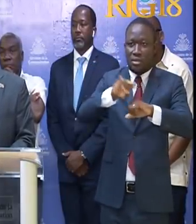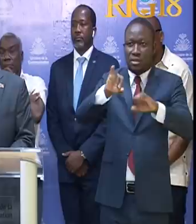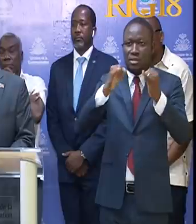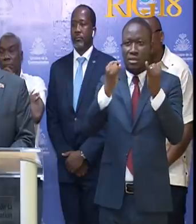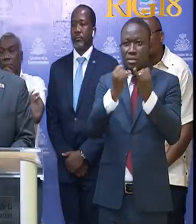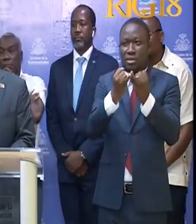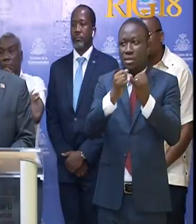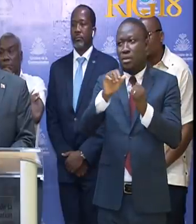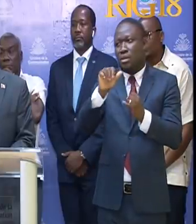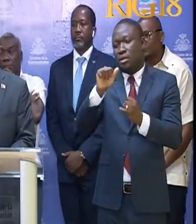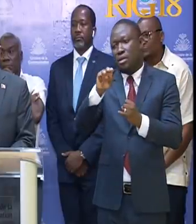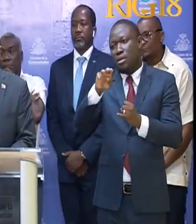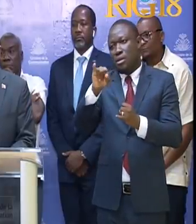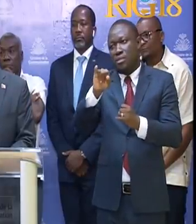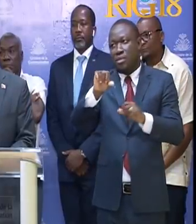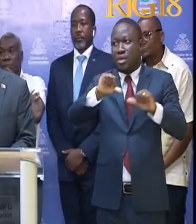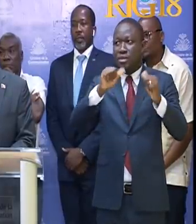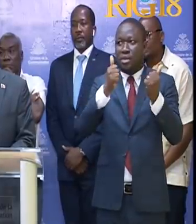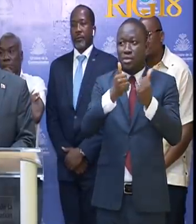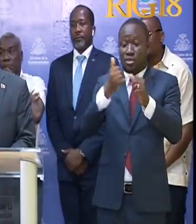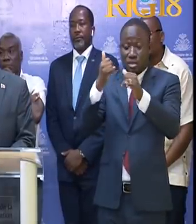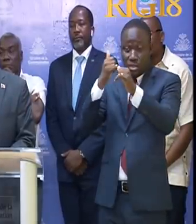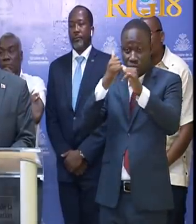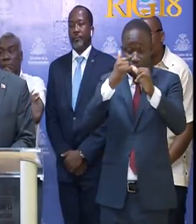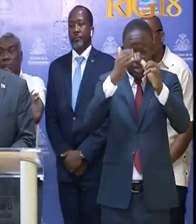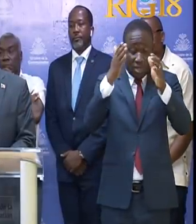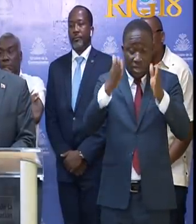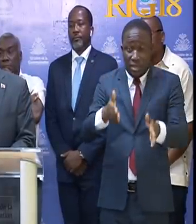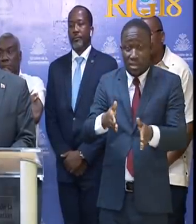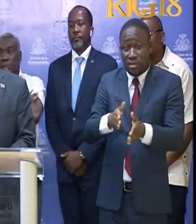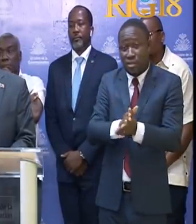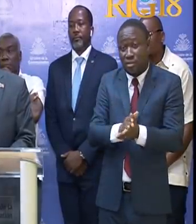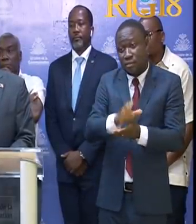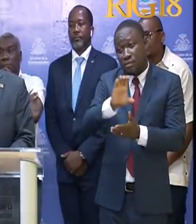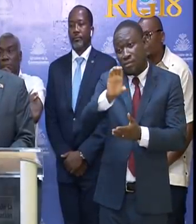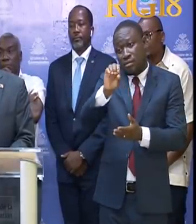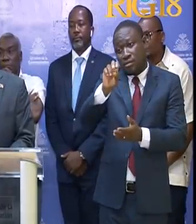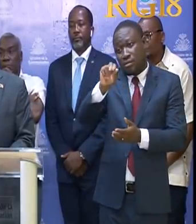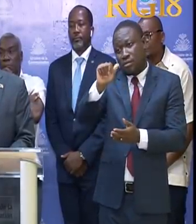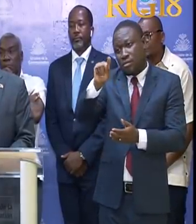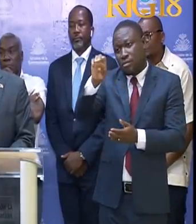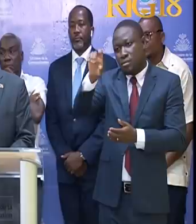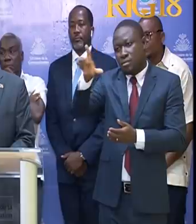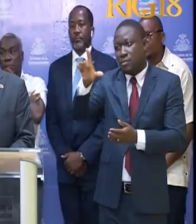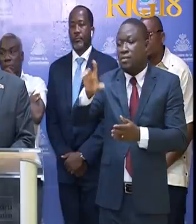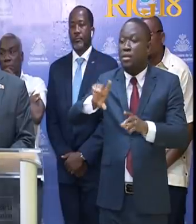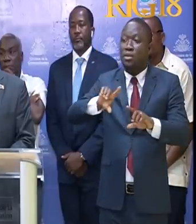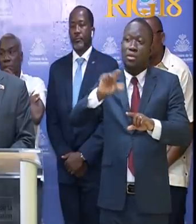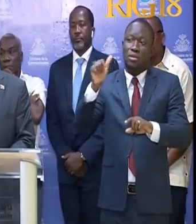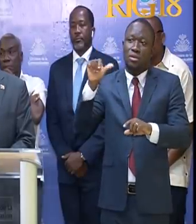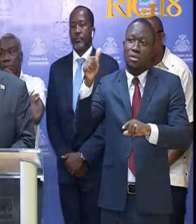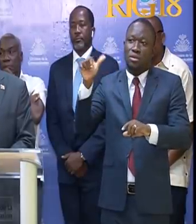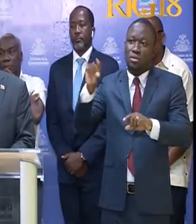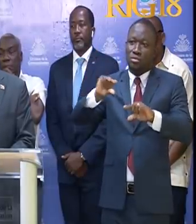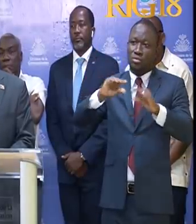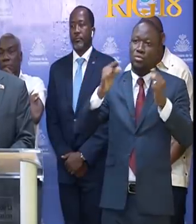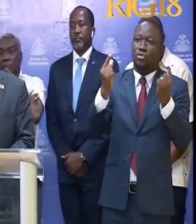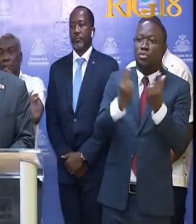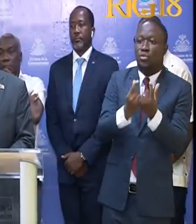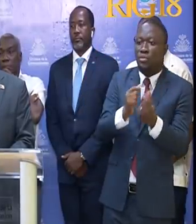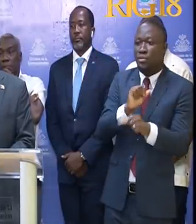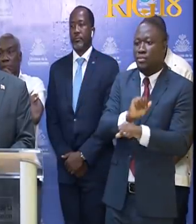AMI, l'Association des journalistes haïtiens, le CONATEL, le Système national des risques et de